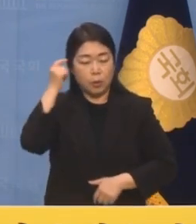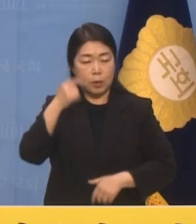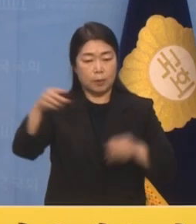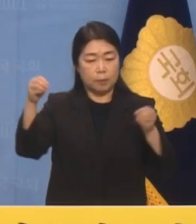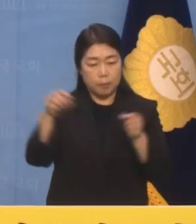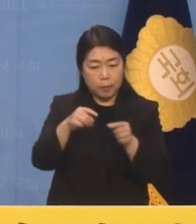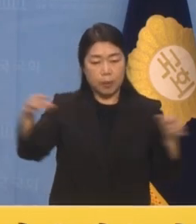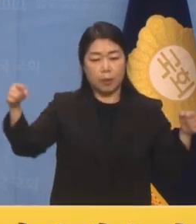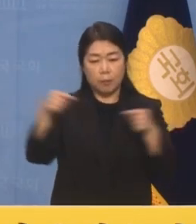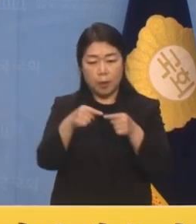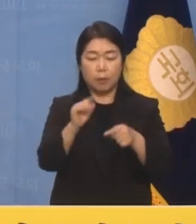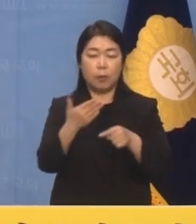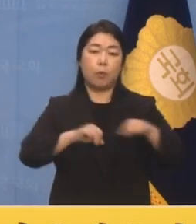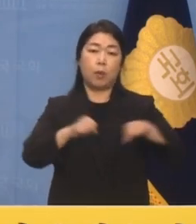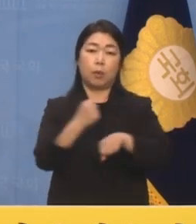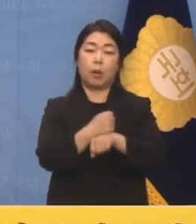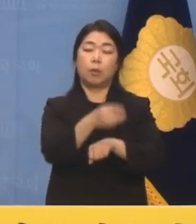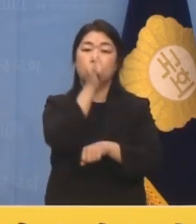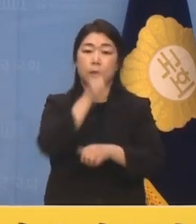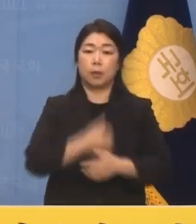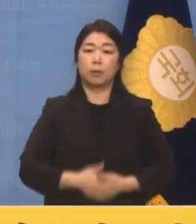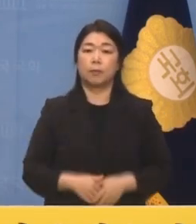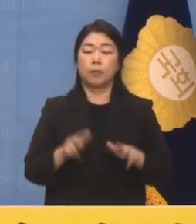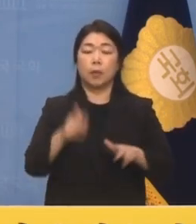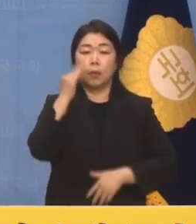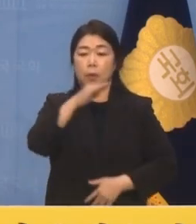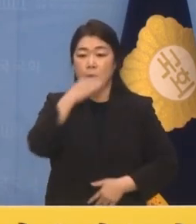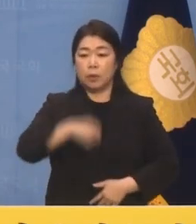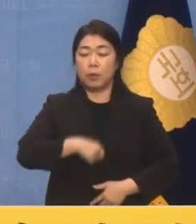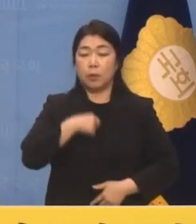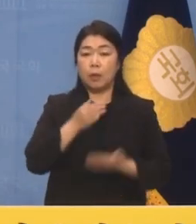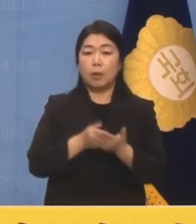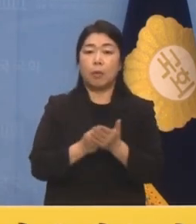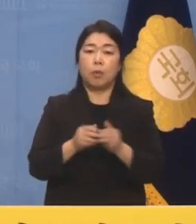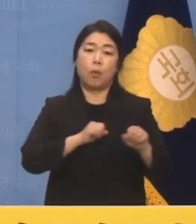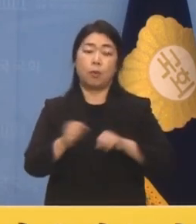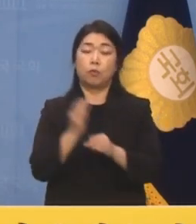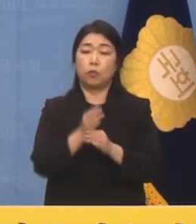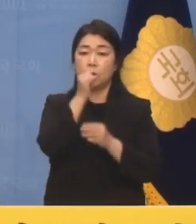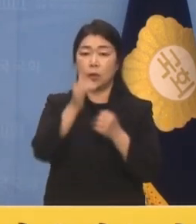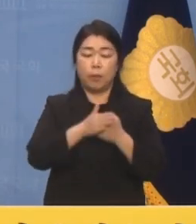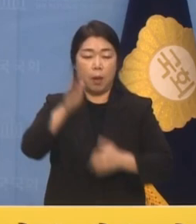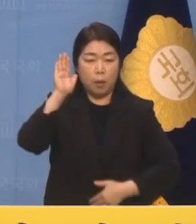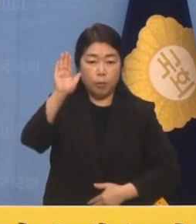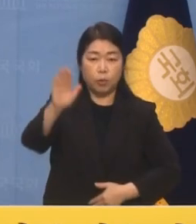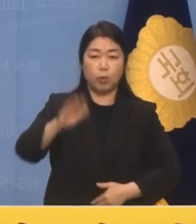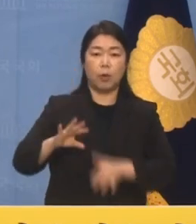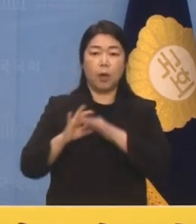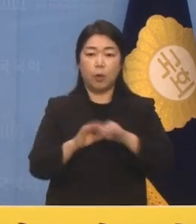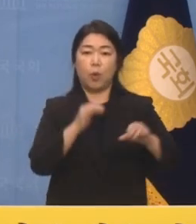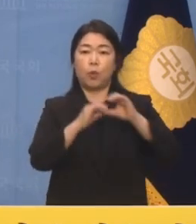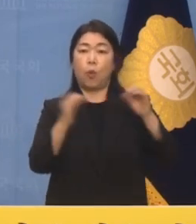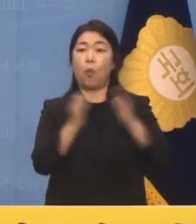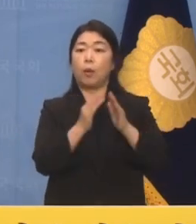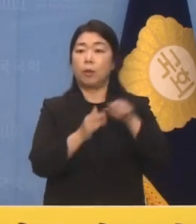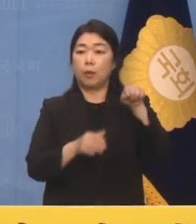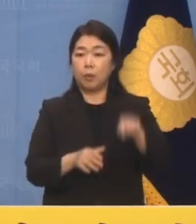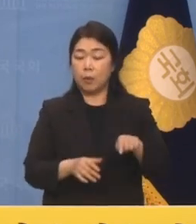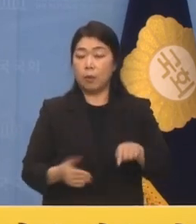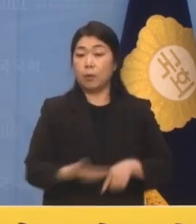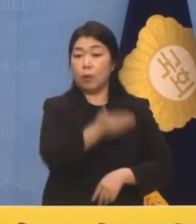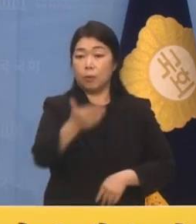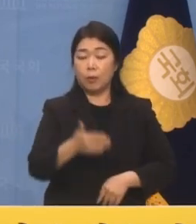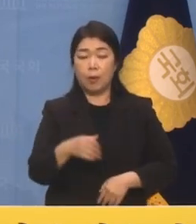접목하는 활동을 해왔습니다. 현재 녹색정의당의 대변인으로 활동하고 있는 만큼 앞으로도 이곳 소통관에서 언론인들과